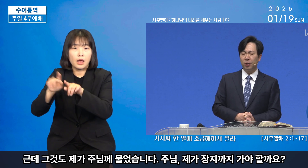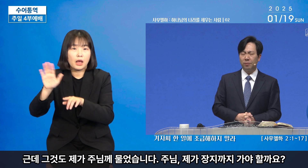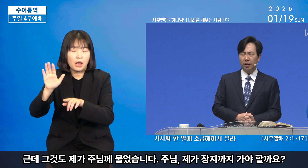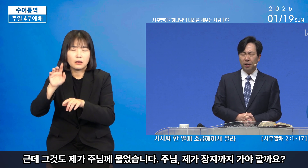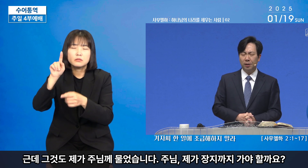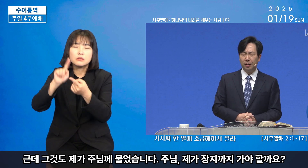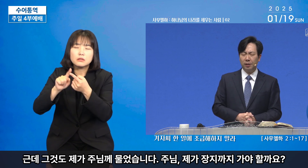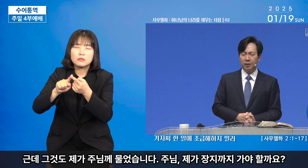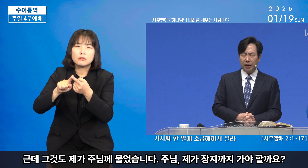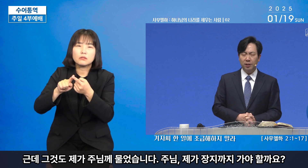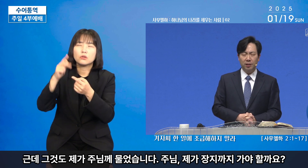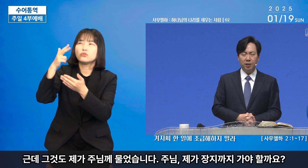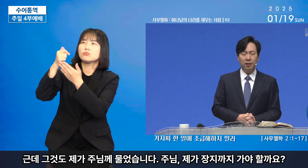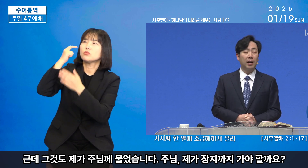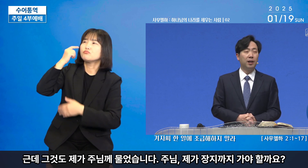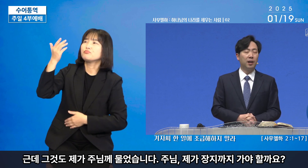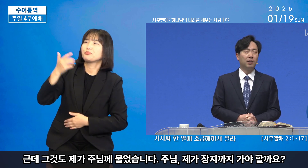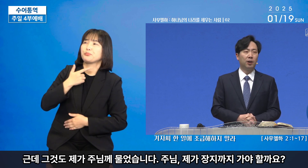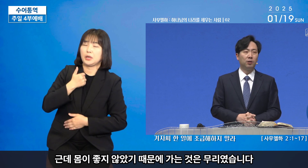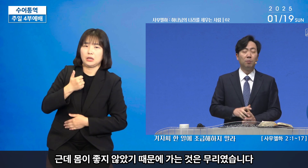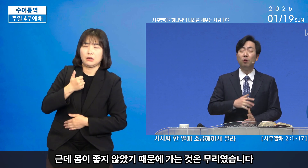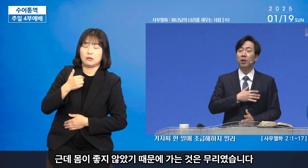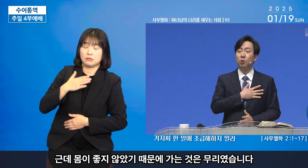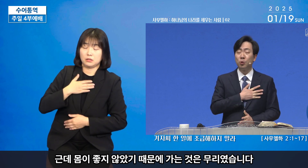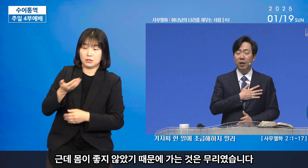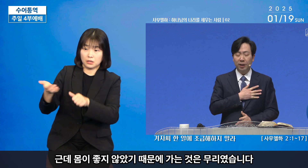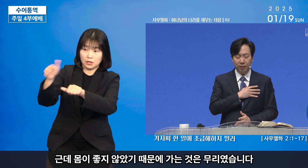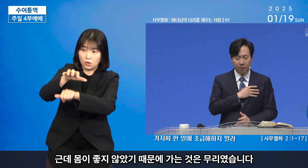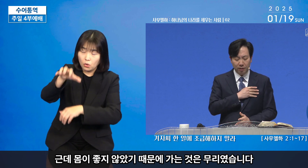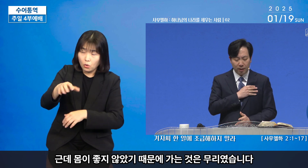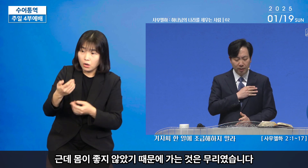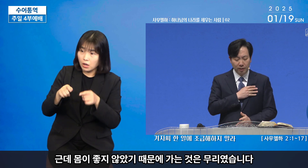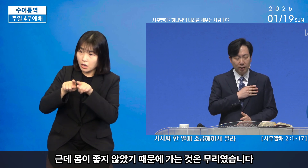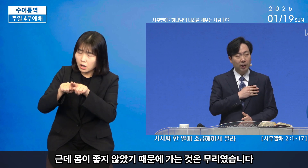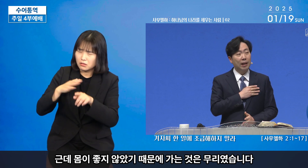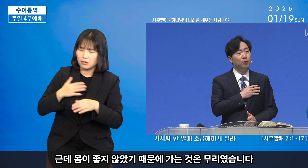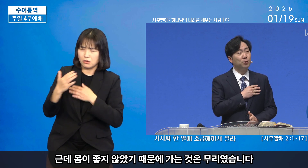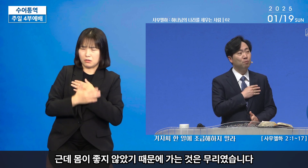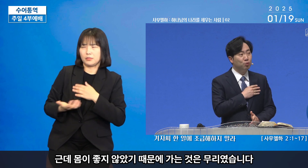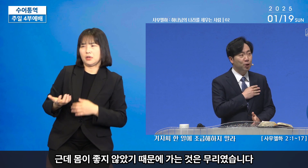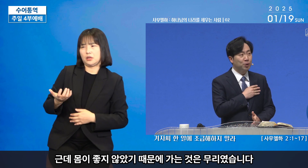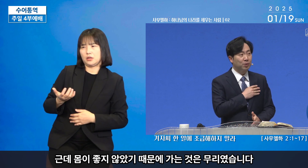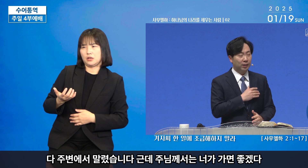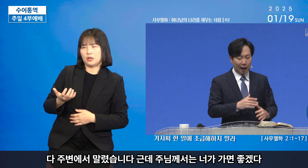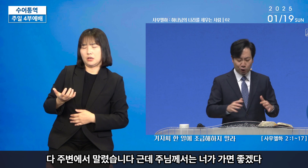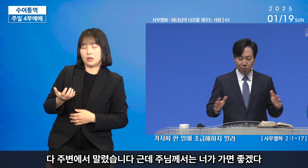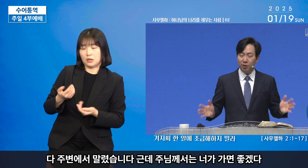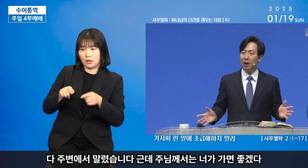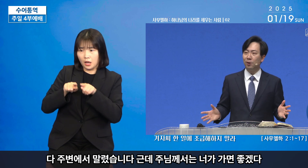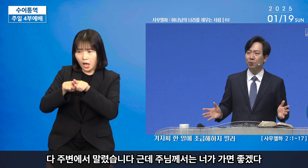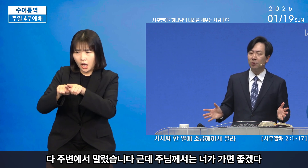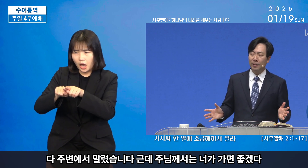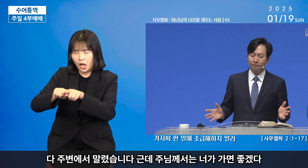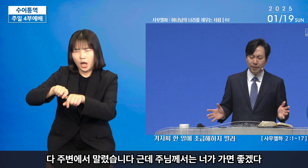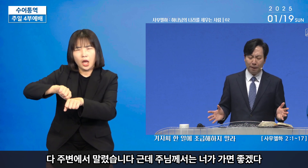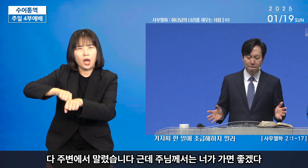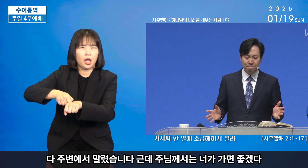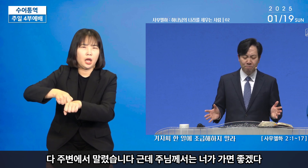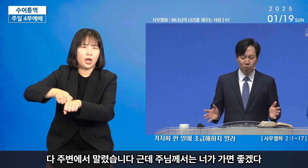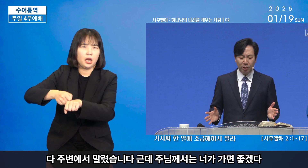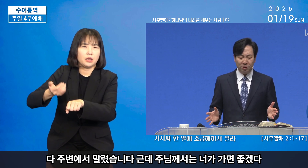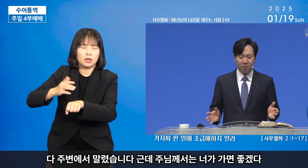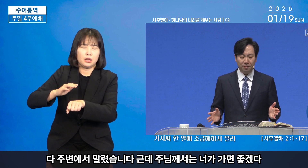물었습니다. 주님, 제가 장지까지 가야 할까요? 근데 몸이 좋지 않았기 때문에 가는 것은 무리였습니다. 다 주변에서 말렸습니다.